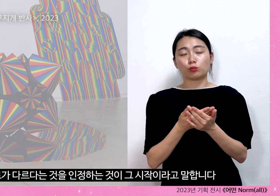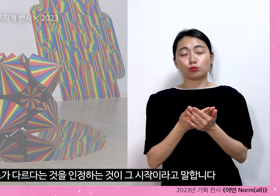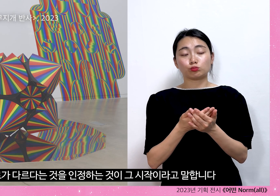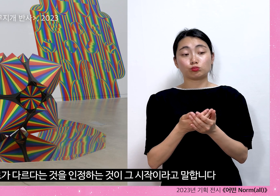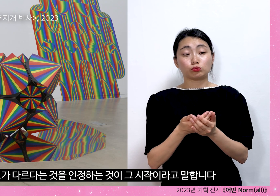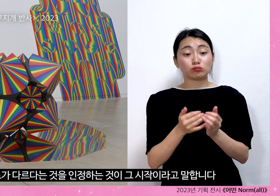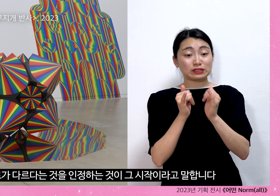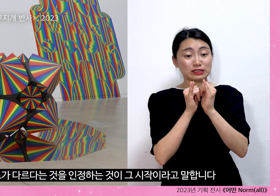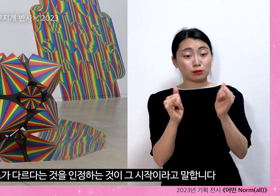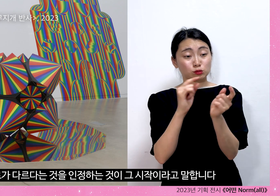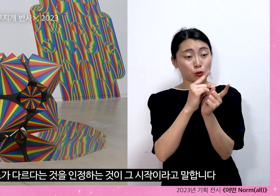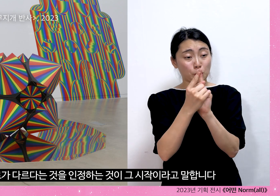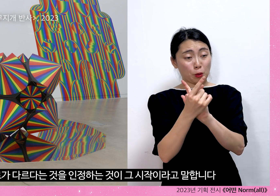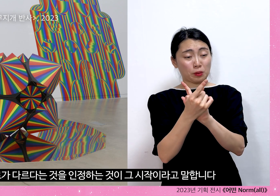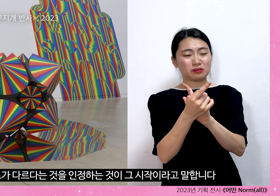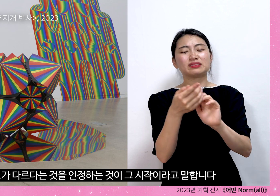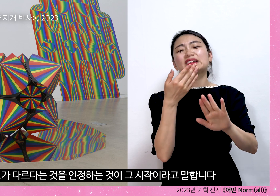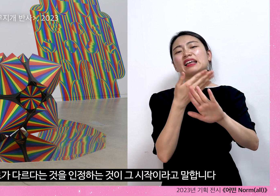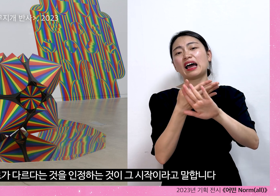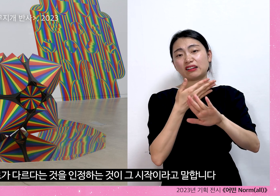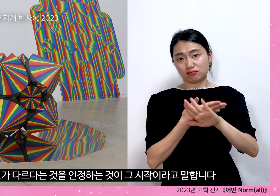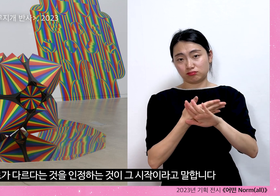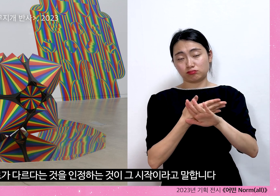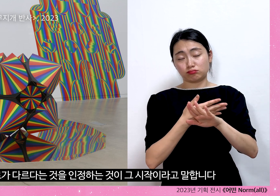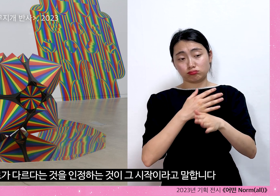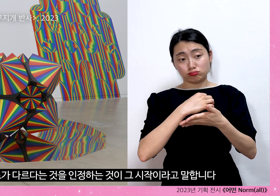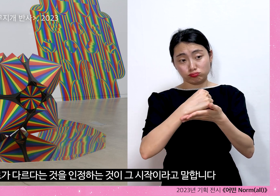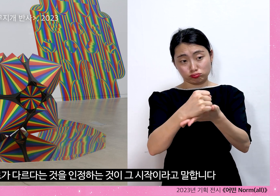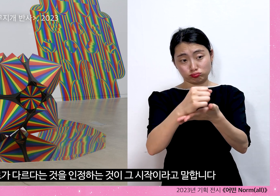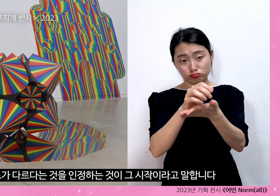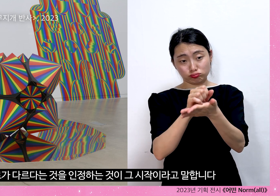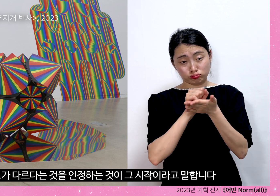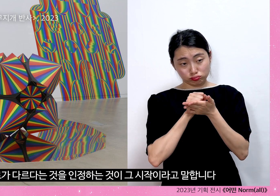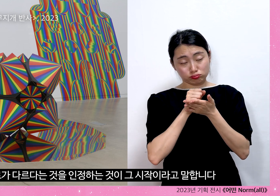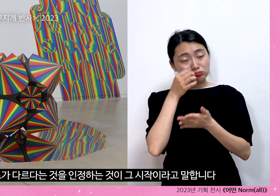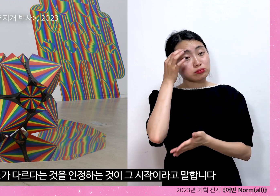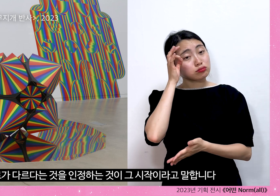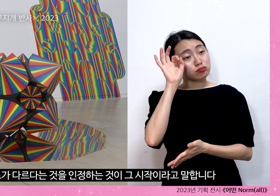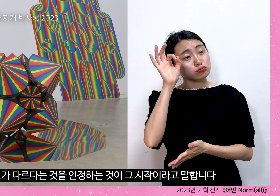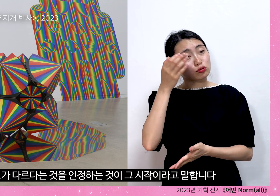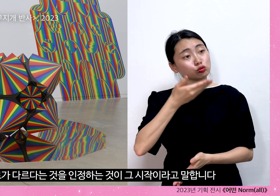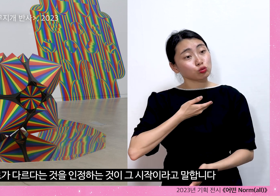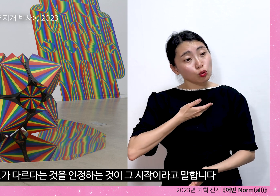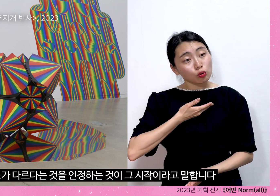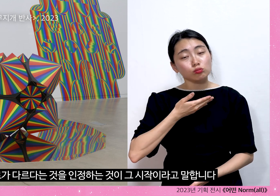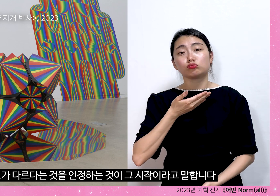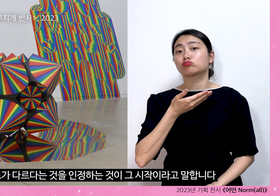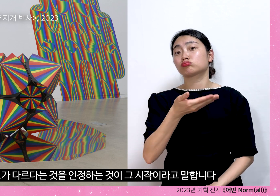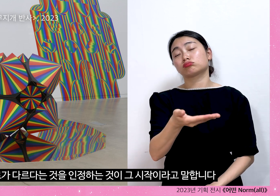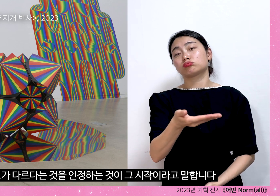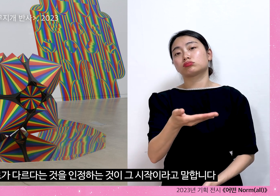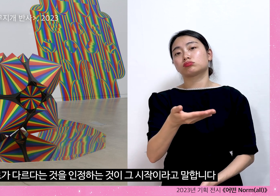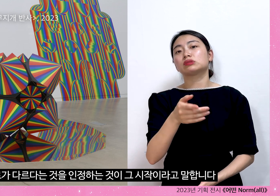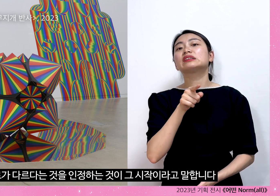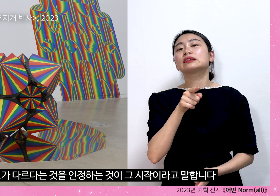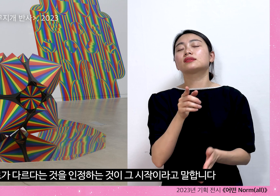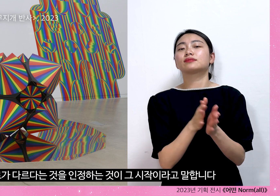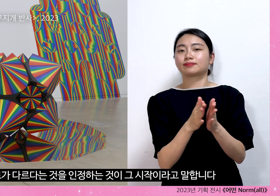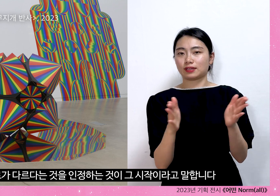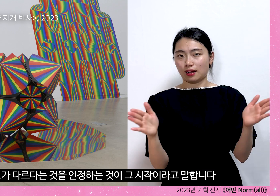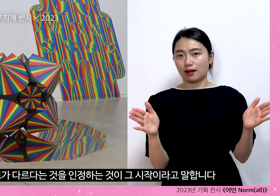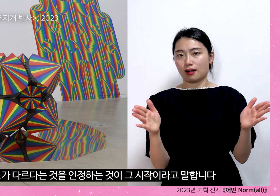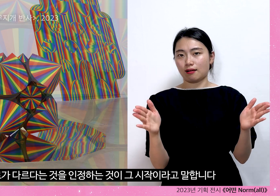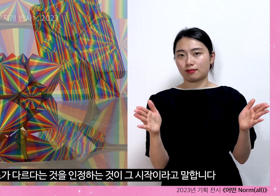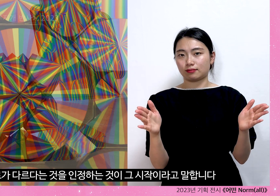작가는 서로가 다르다는 것을 인정하는 것이 그 시작이라고 말합니다.